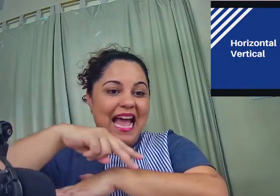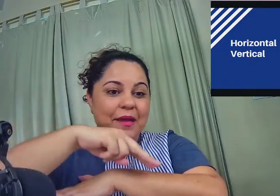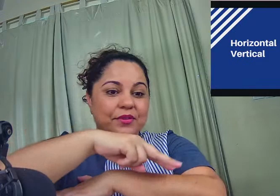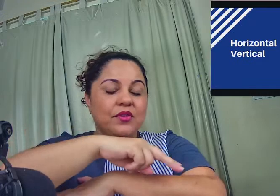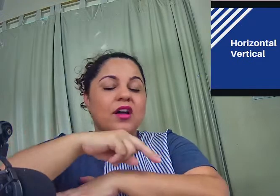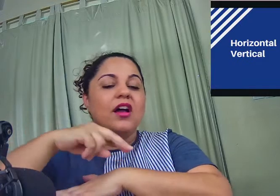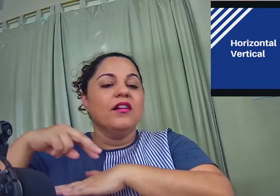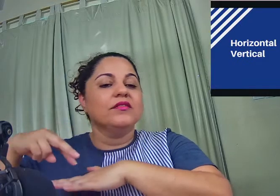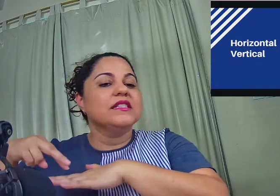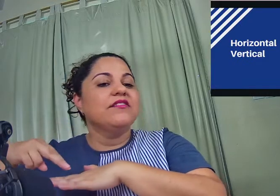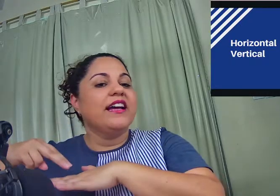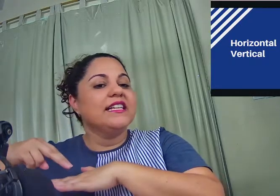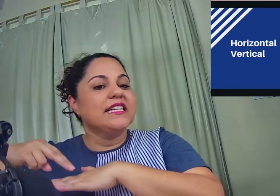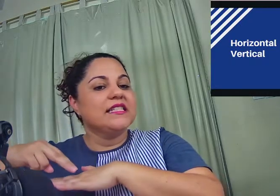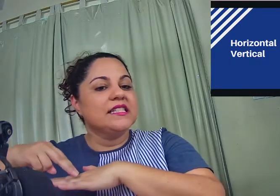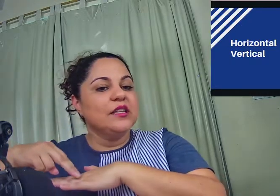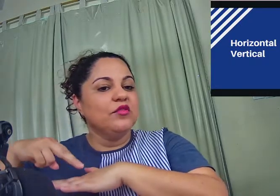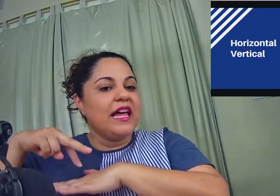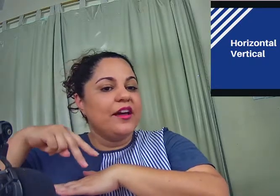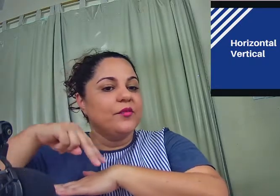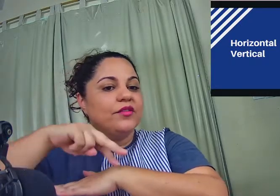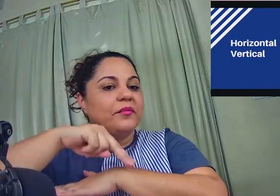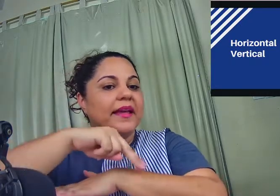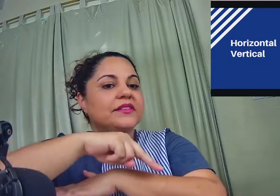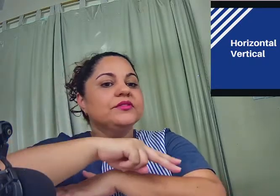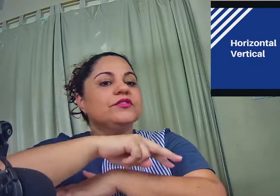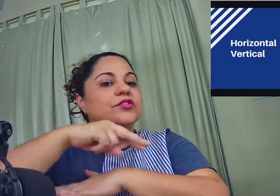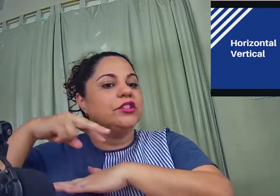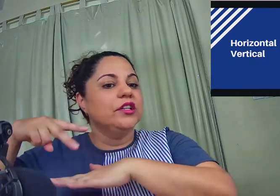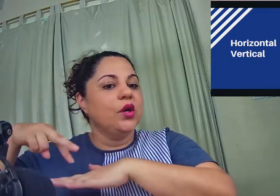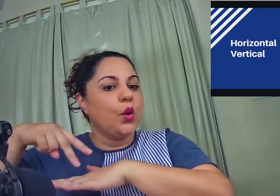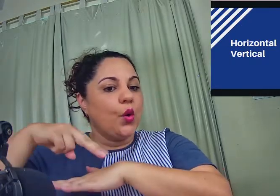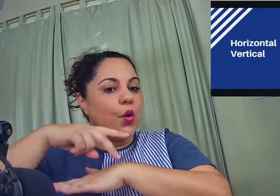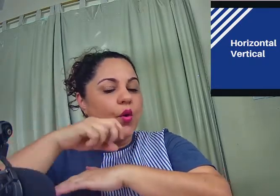rápido, você vai simular o movimento de correr,